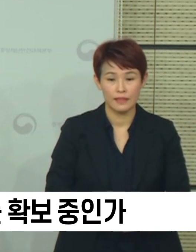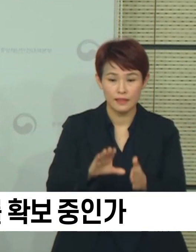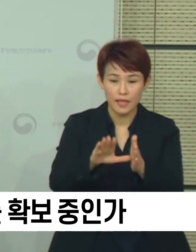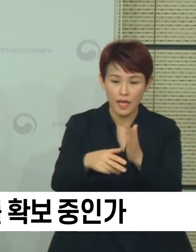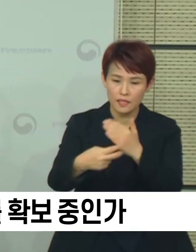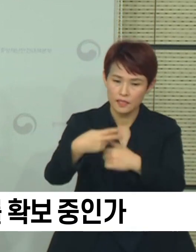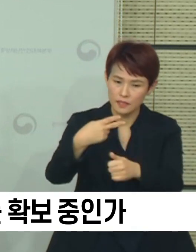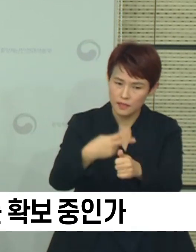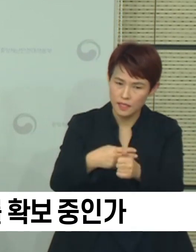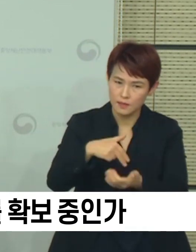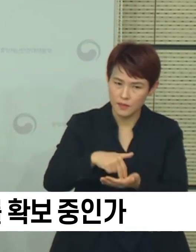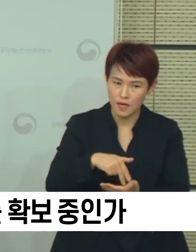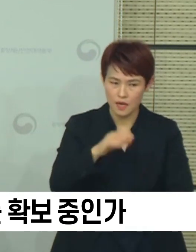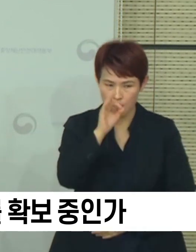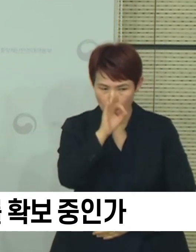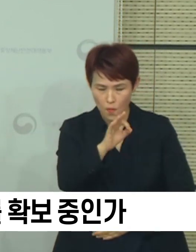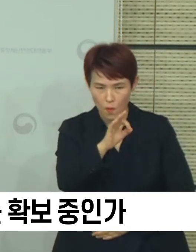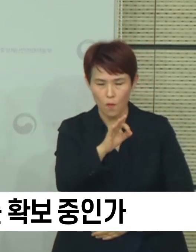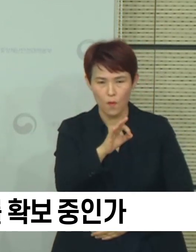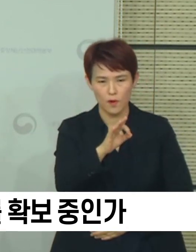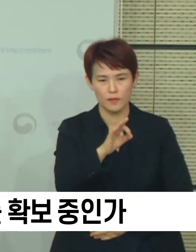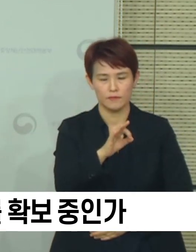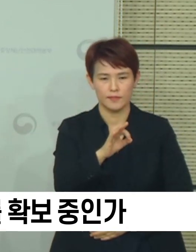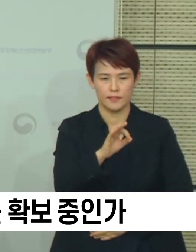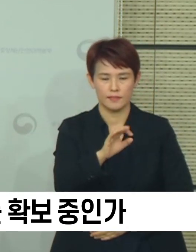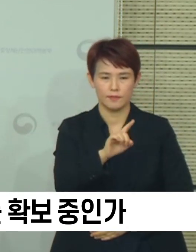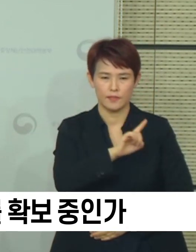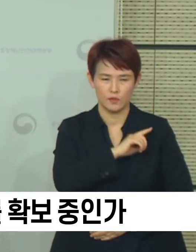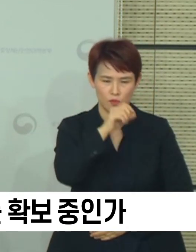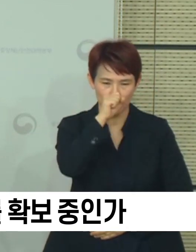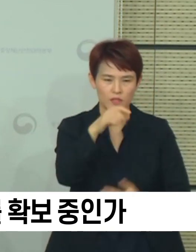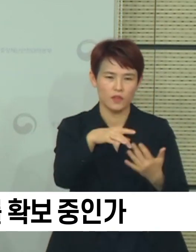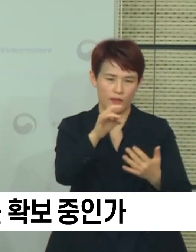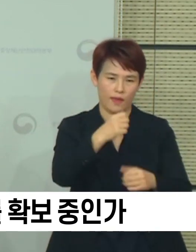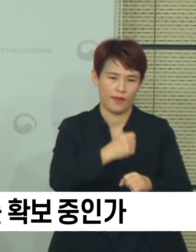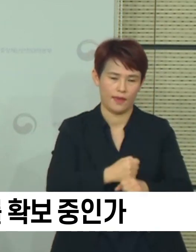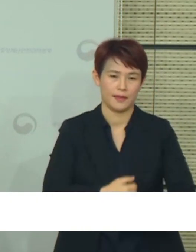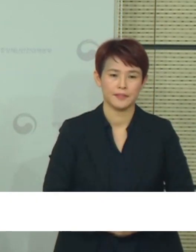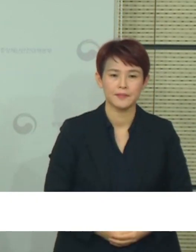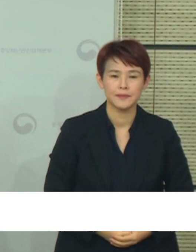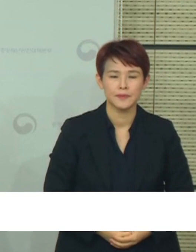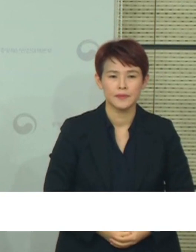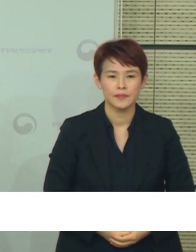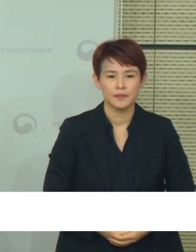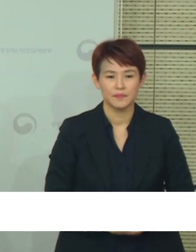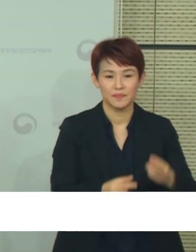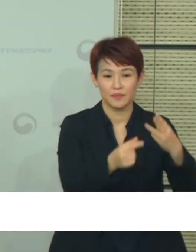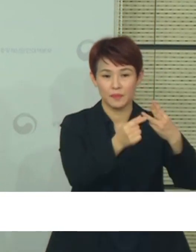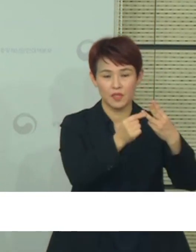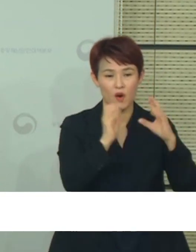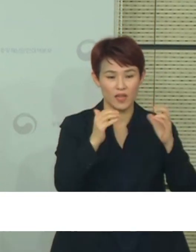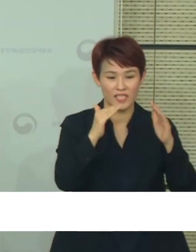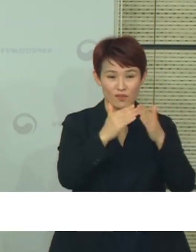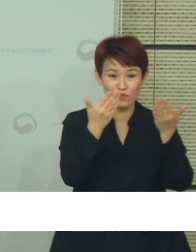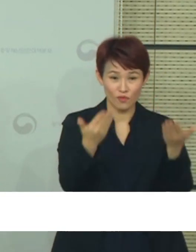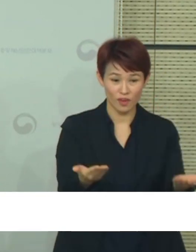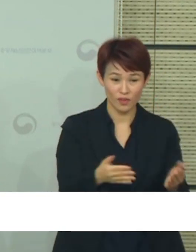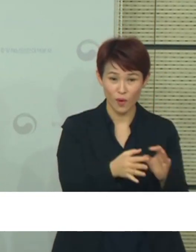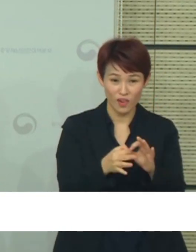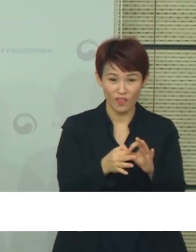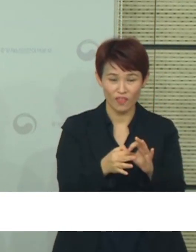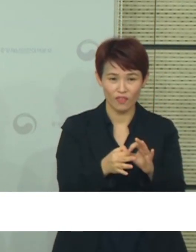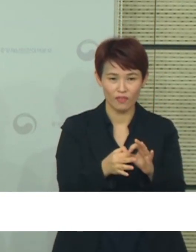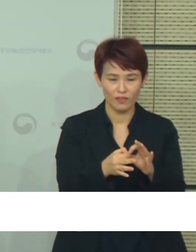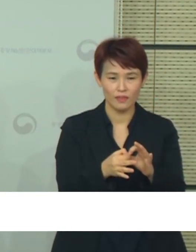의료진의 판단에 따라서 최선의 선택을 하도록 조치할 계획입니다. 그 휴원과 관련돼서 어린이집